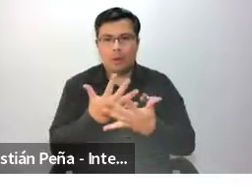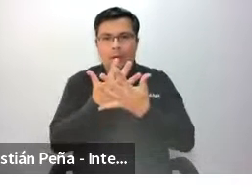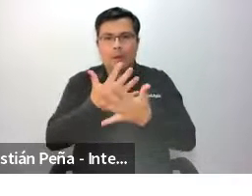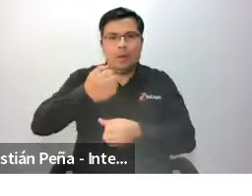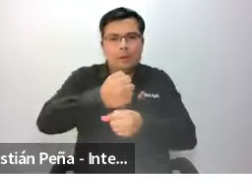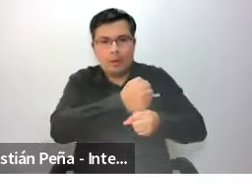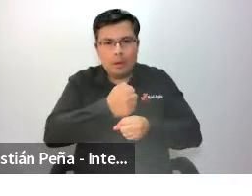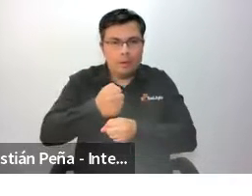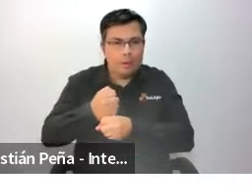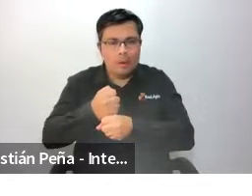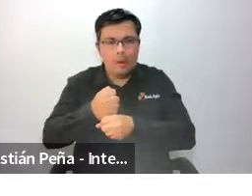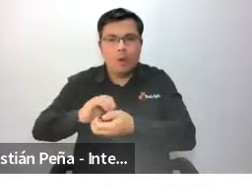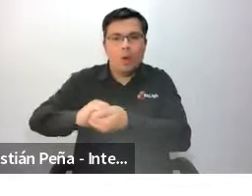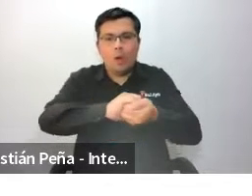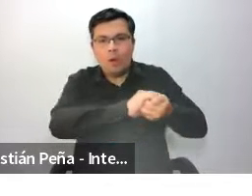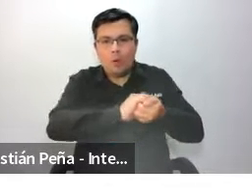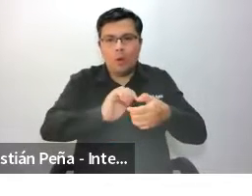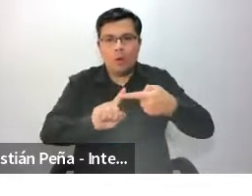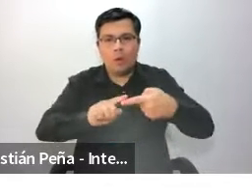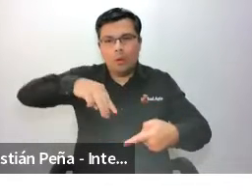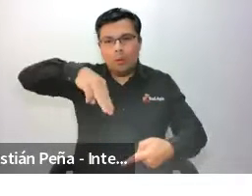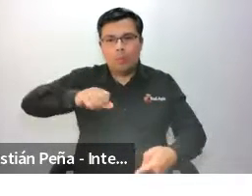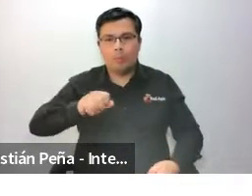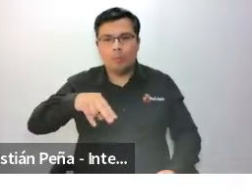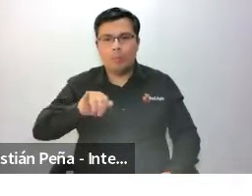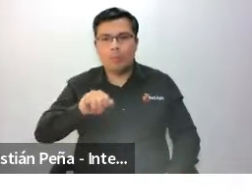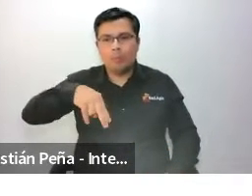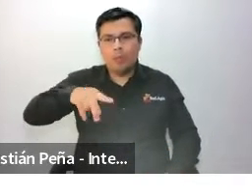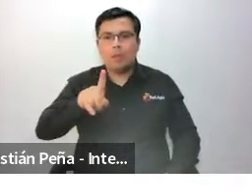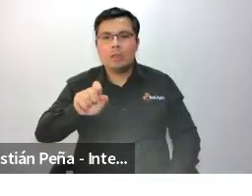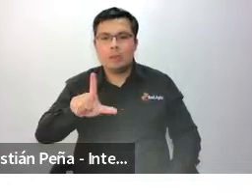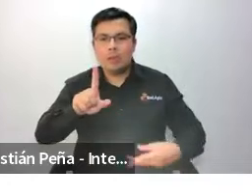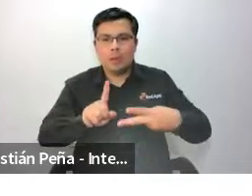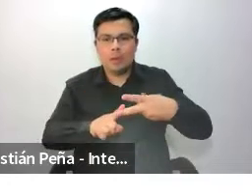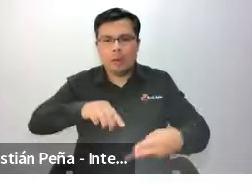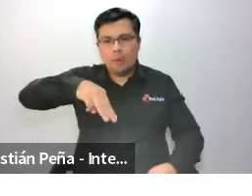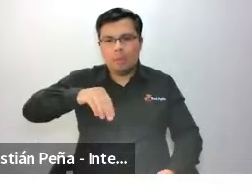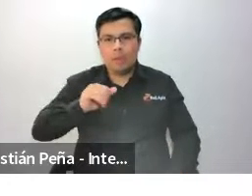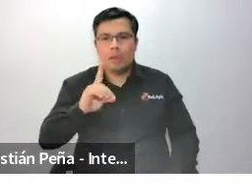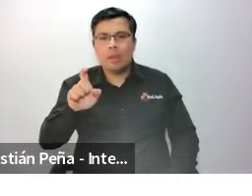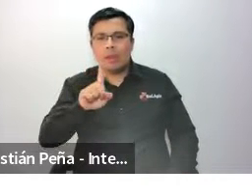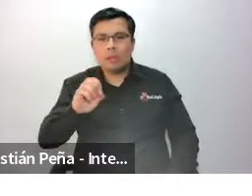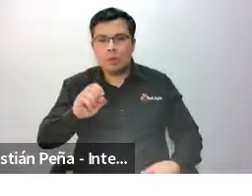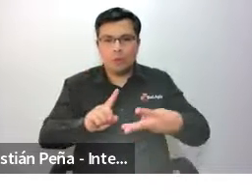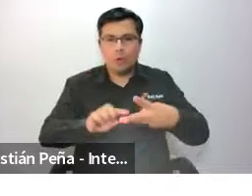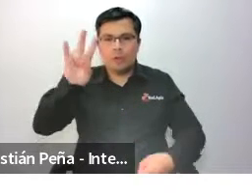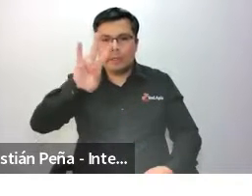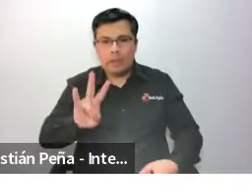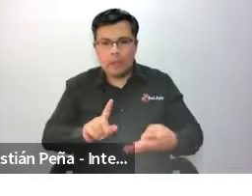el MinSal, el Mideso, Senadis, la sociedad civil organizada.